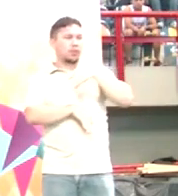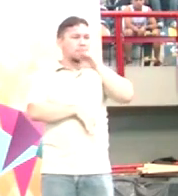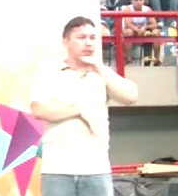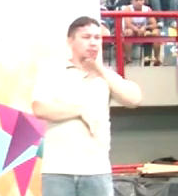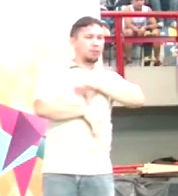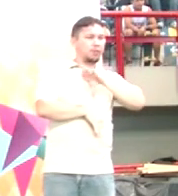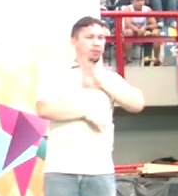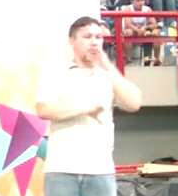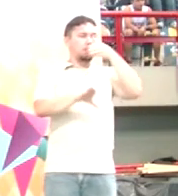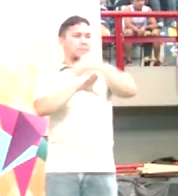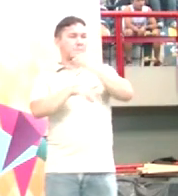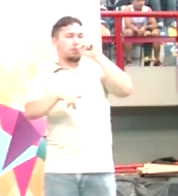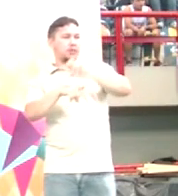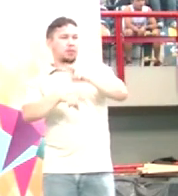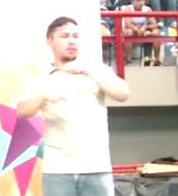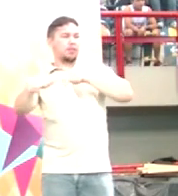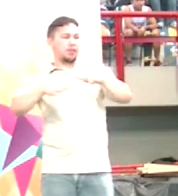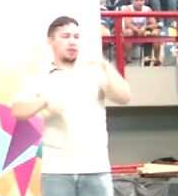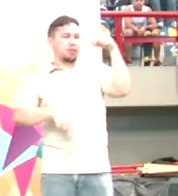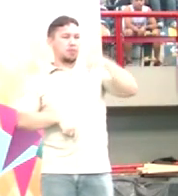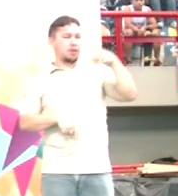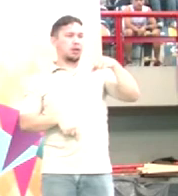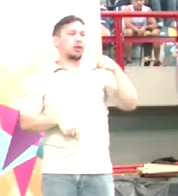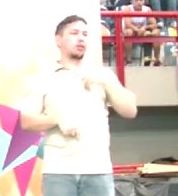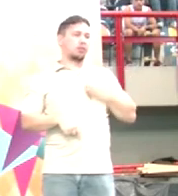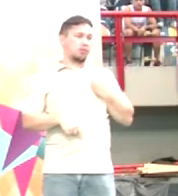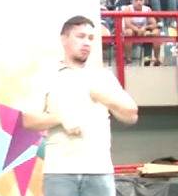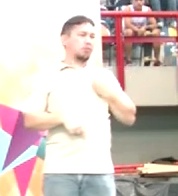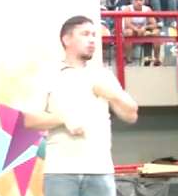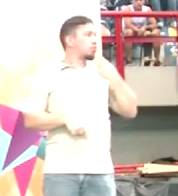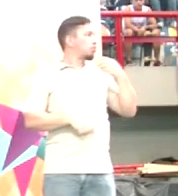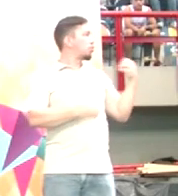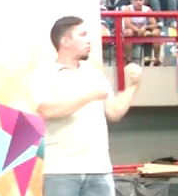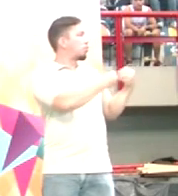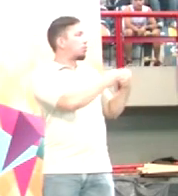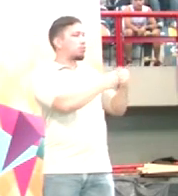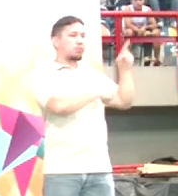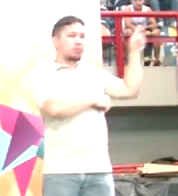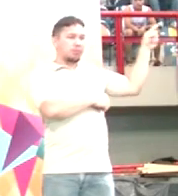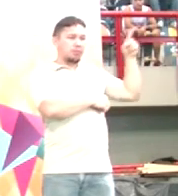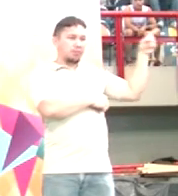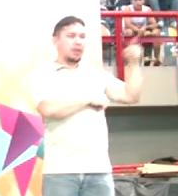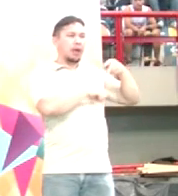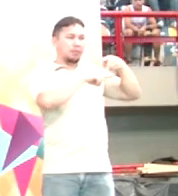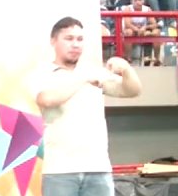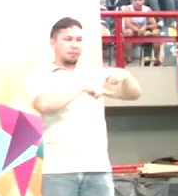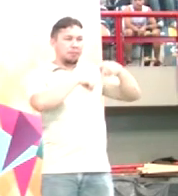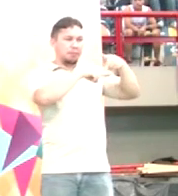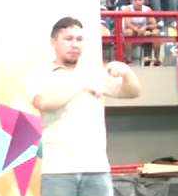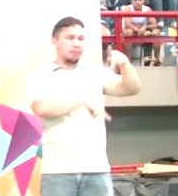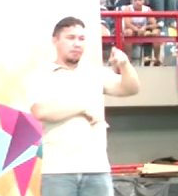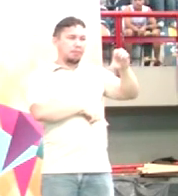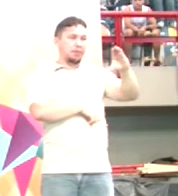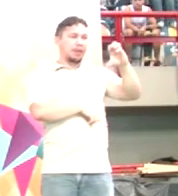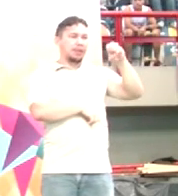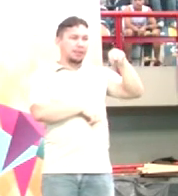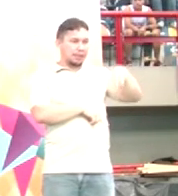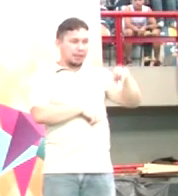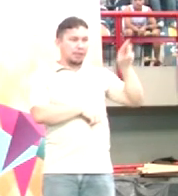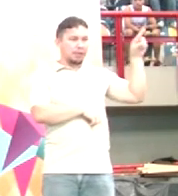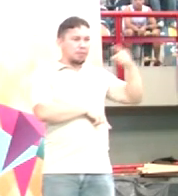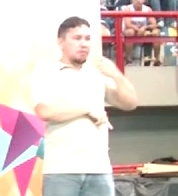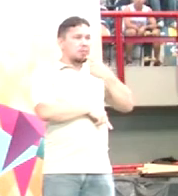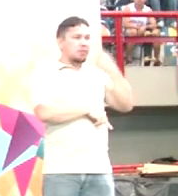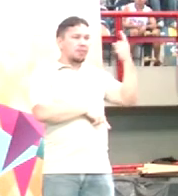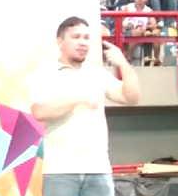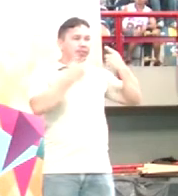vir trabalhar aqui. E hoje nós temos até próximo à nossa cidade o Porto do Pecém, que necessário é que